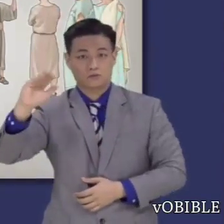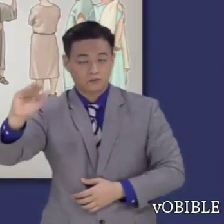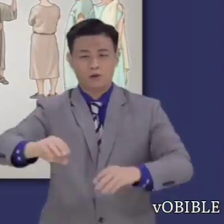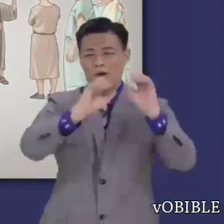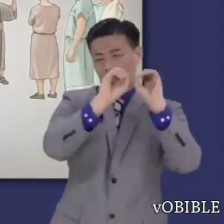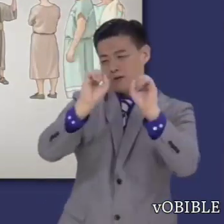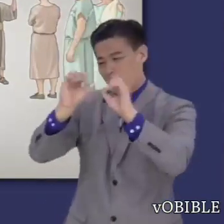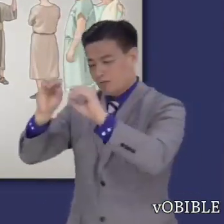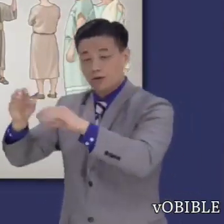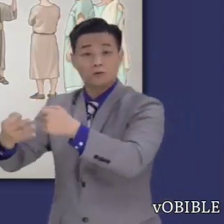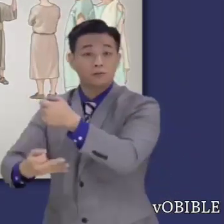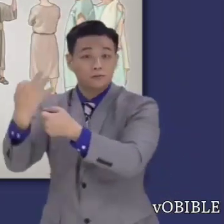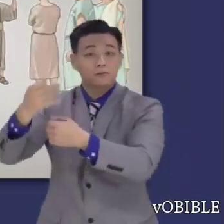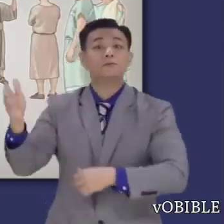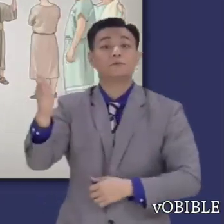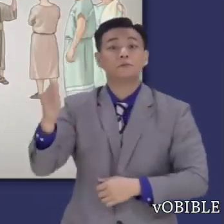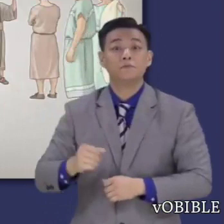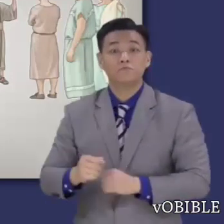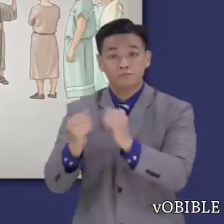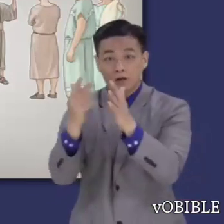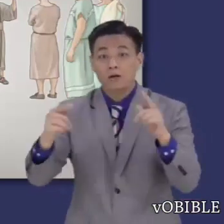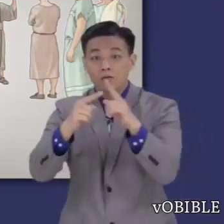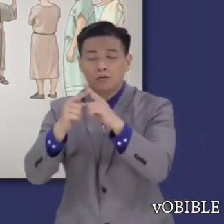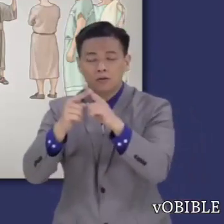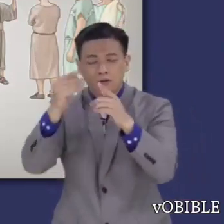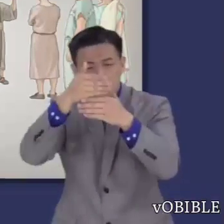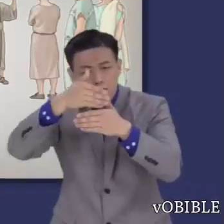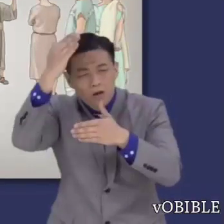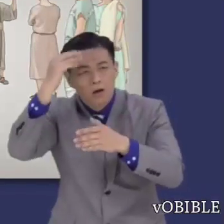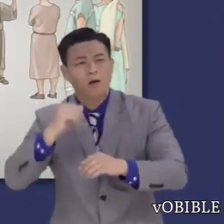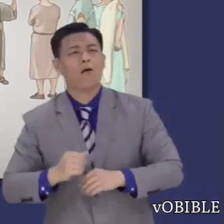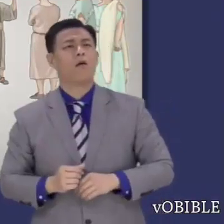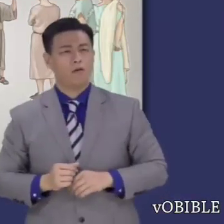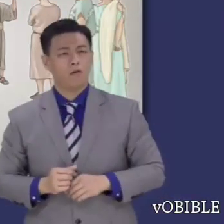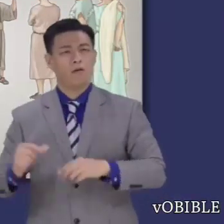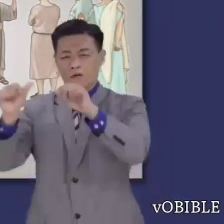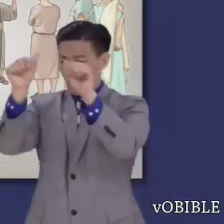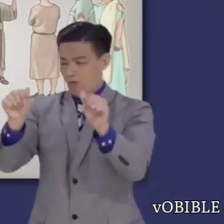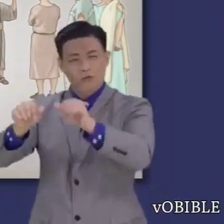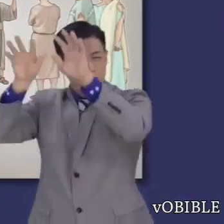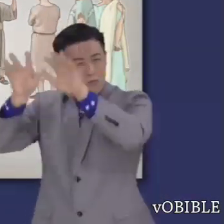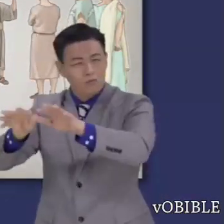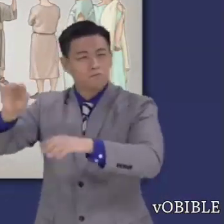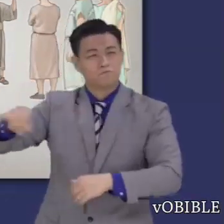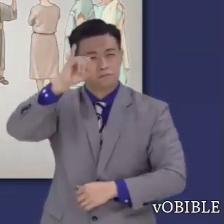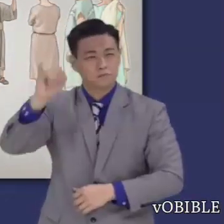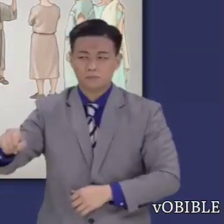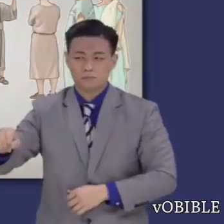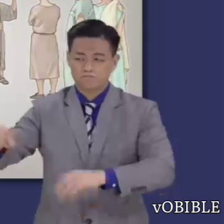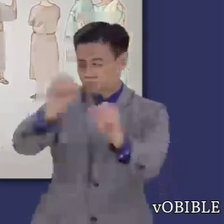保罗在以弗所停留了大约3年，他帮助人看出崇拜偶像是错误的行为。